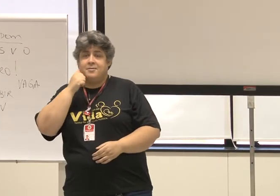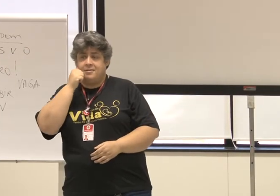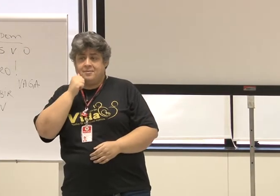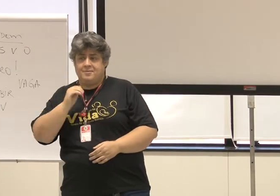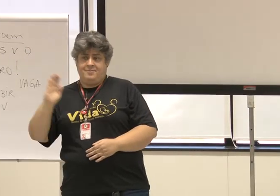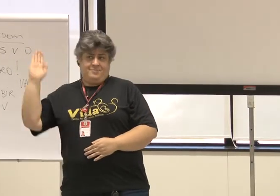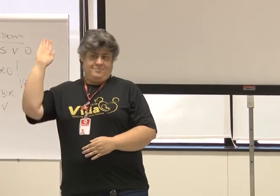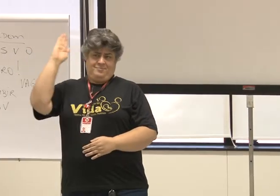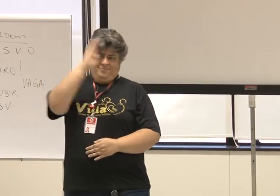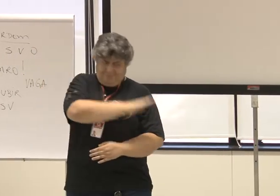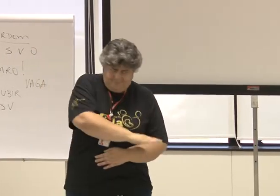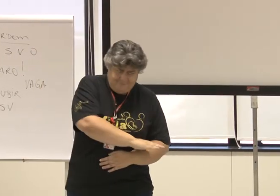Calme.